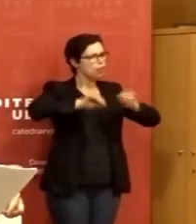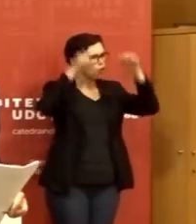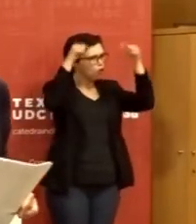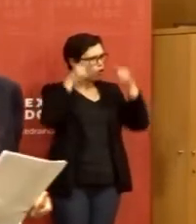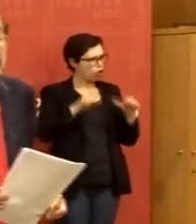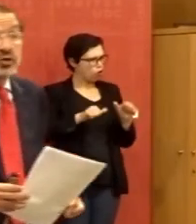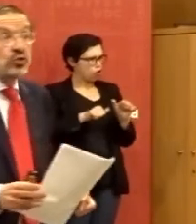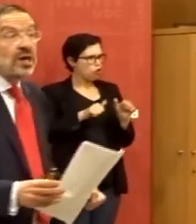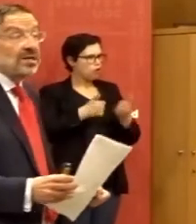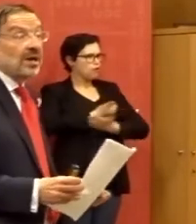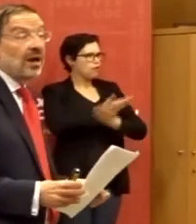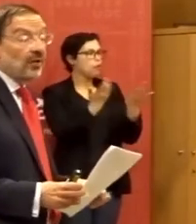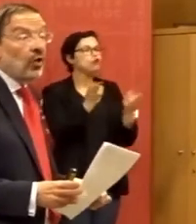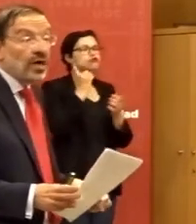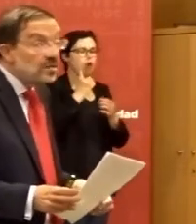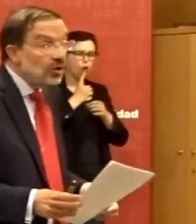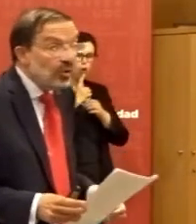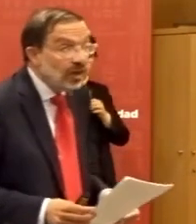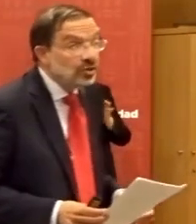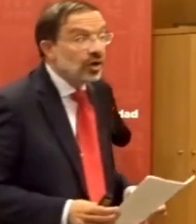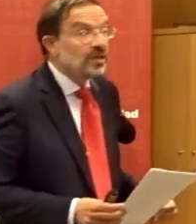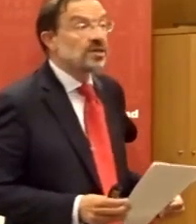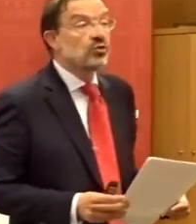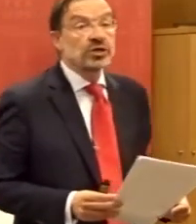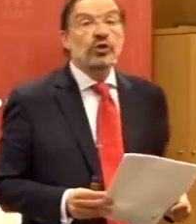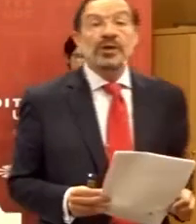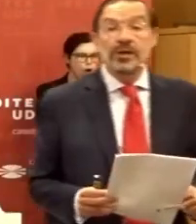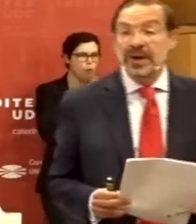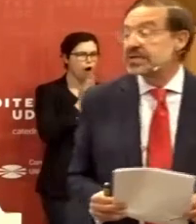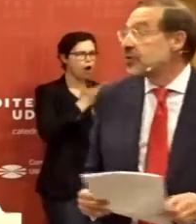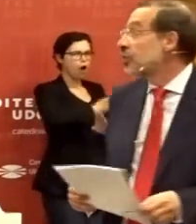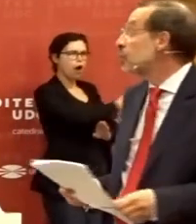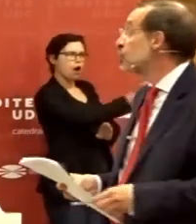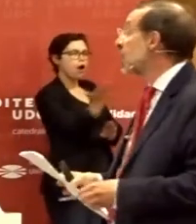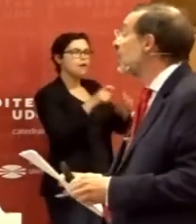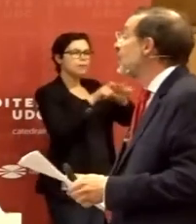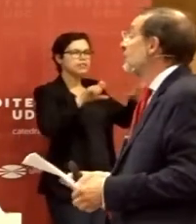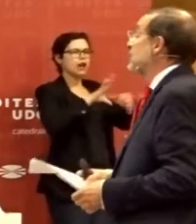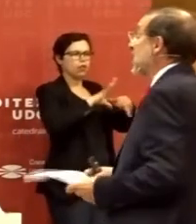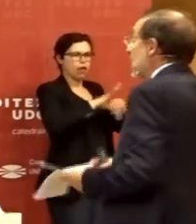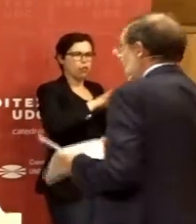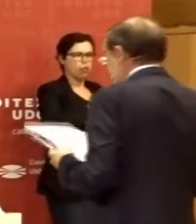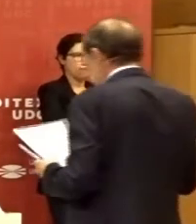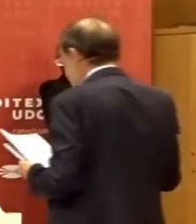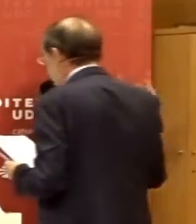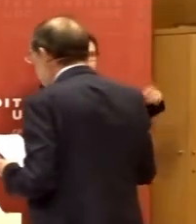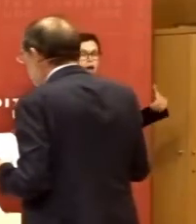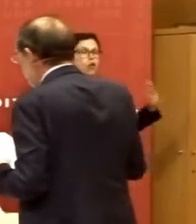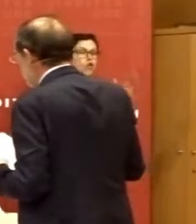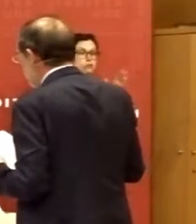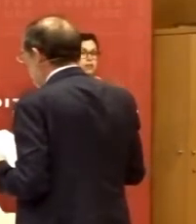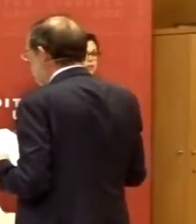al resto de las industrias del calzado de Elche, como ya he dicho antes, nuestro principal sector industrial, pues en el año